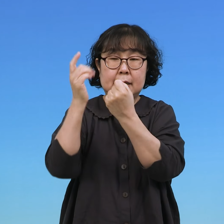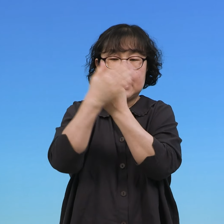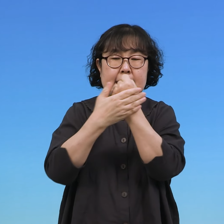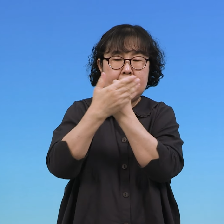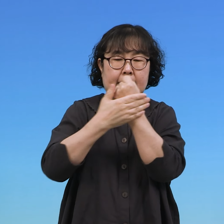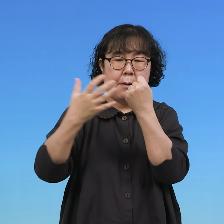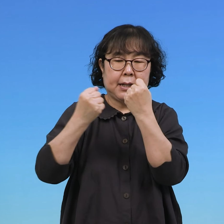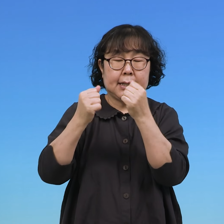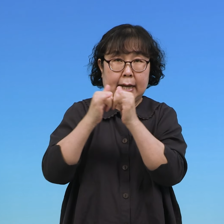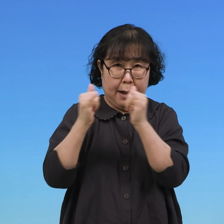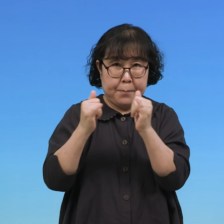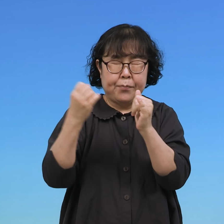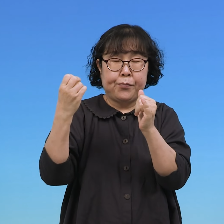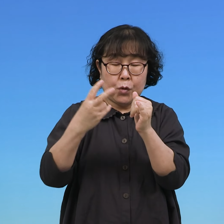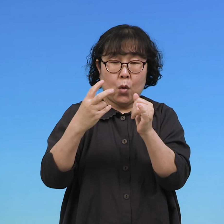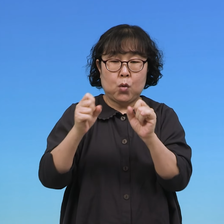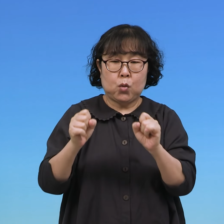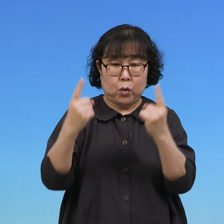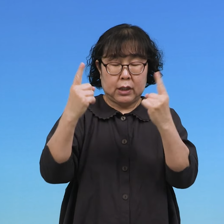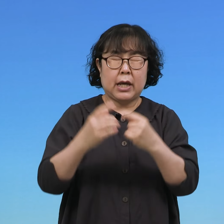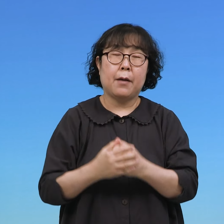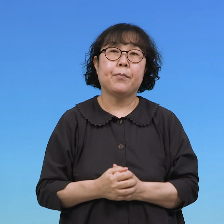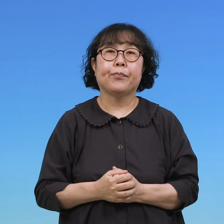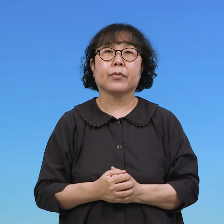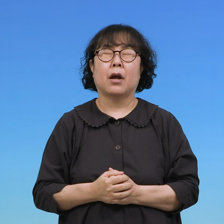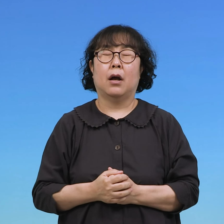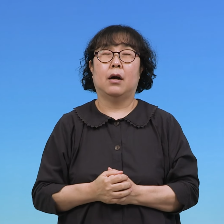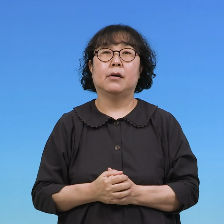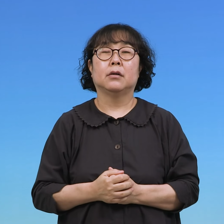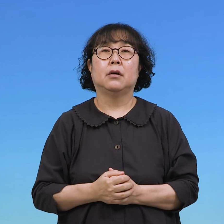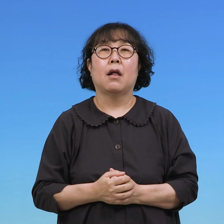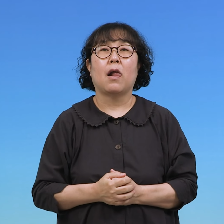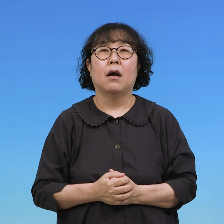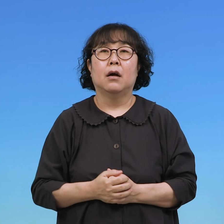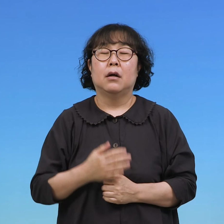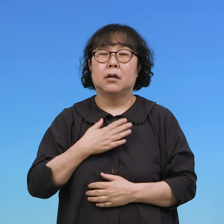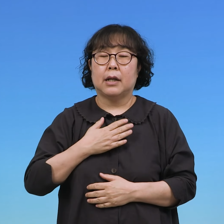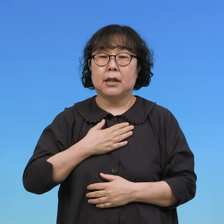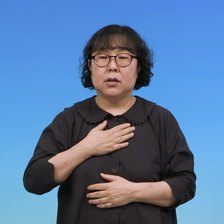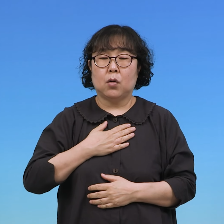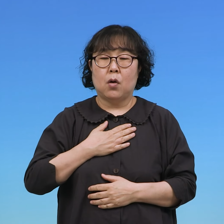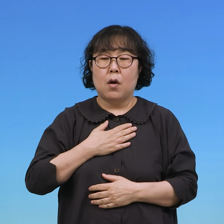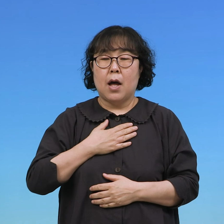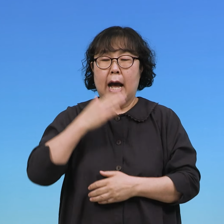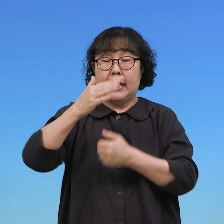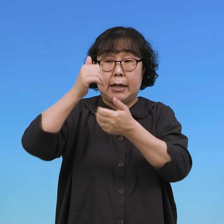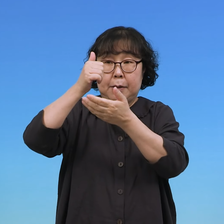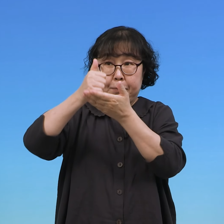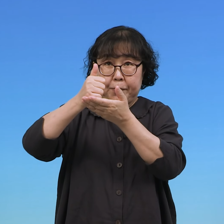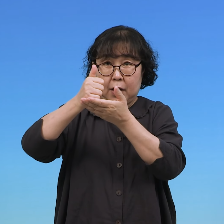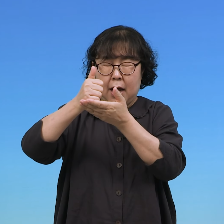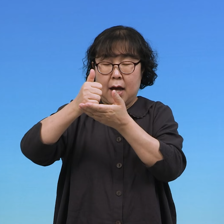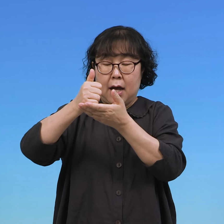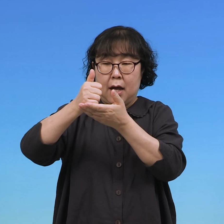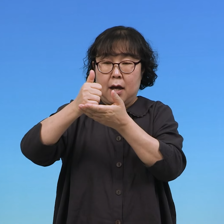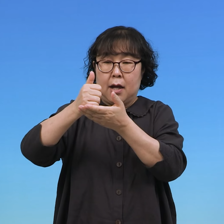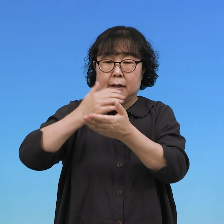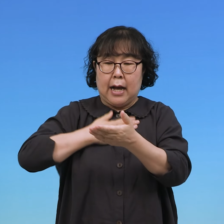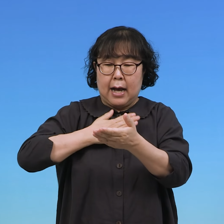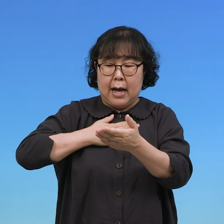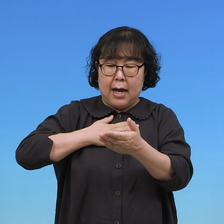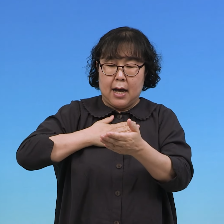그리고 동시에 제가 이제 어떻게 됐습니까? 그 언약의 당사자가 되는 거 아닙니까? 이제는 나의